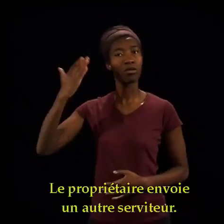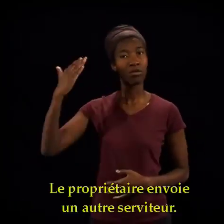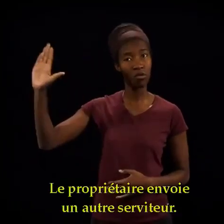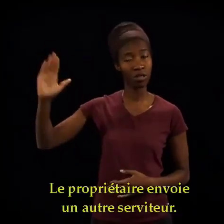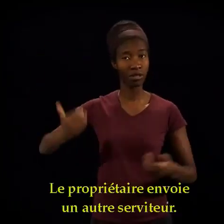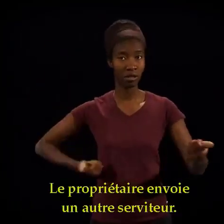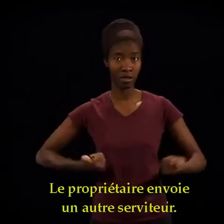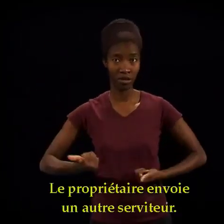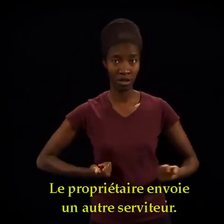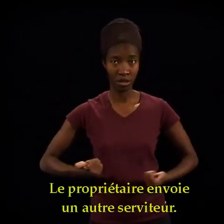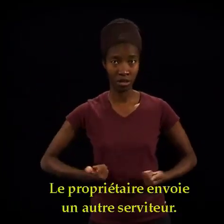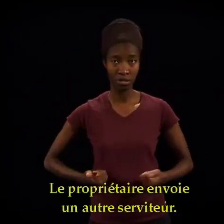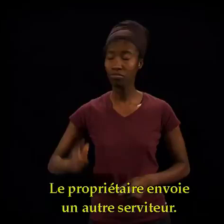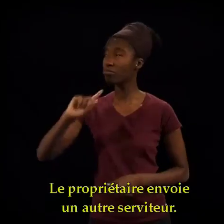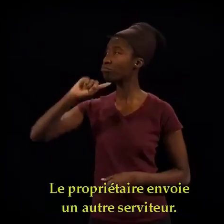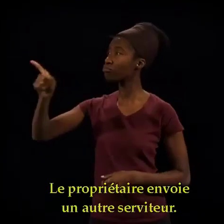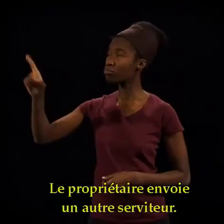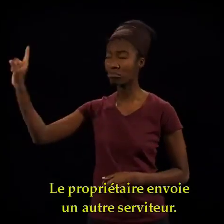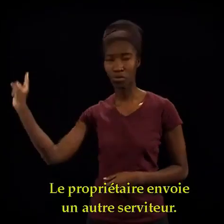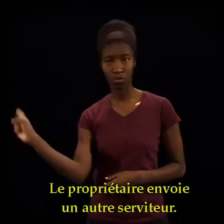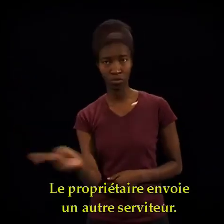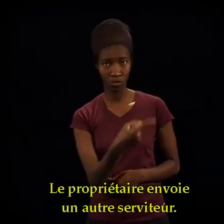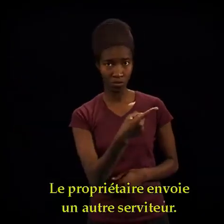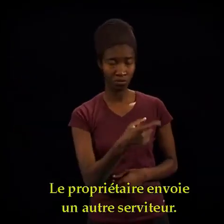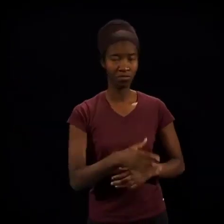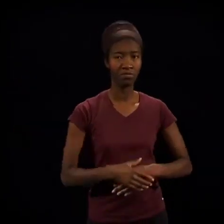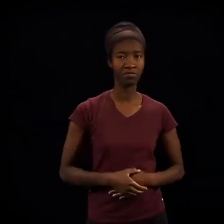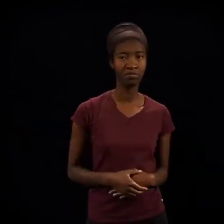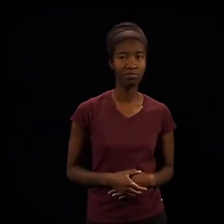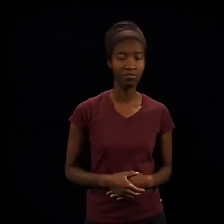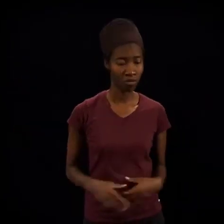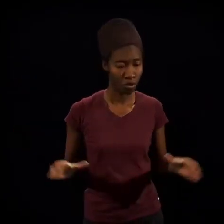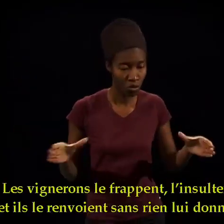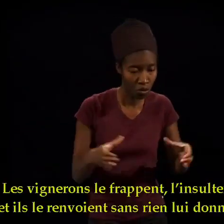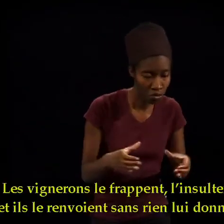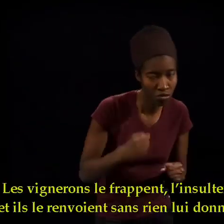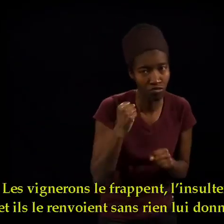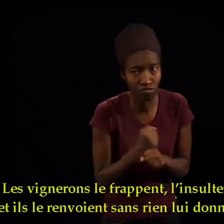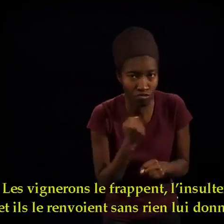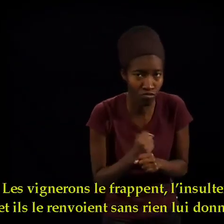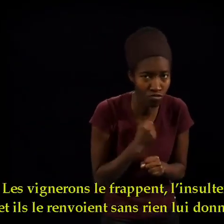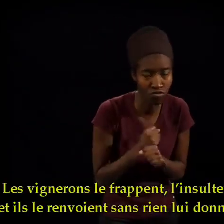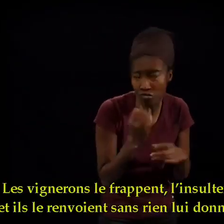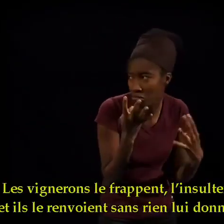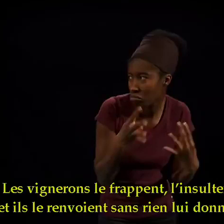Le propriétaire envoie un autre serviteur. Les vignerons le